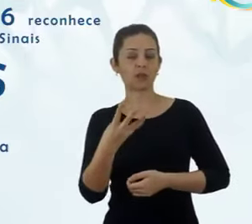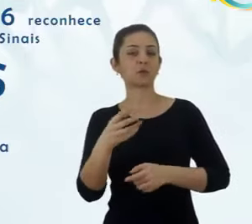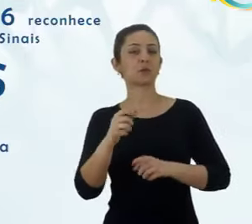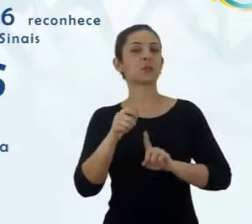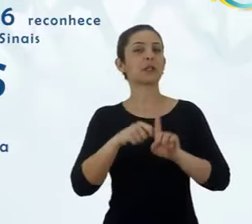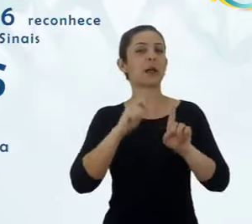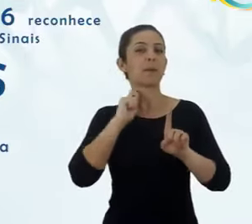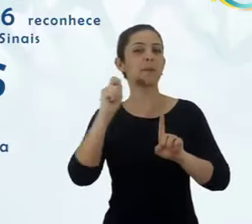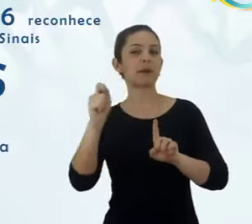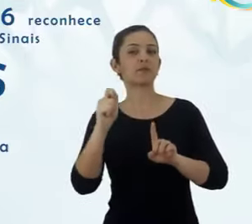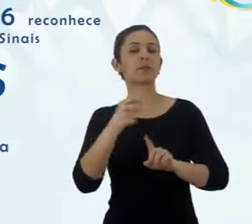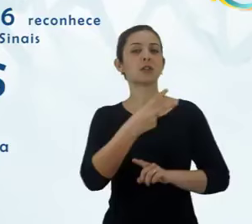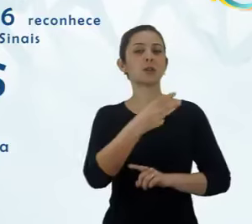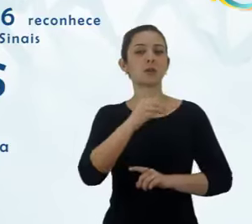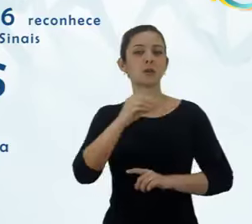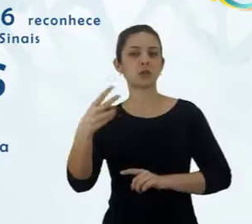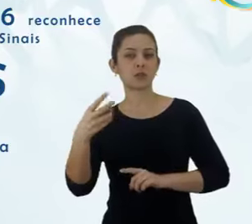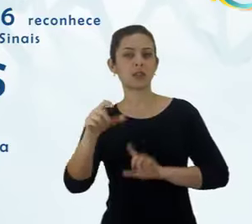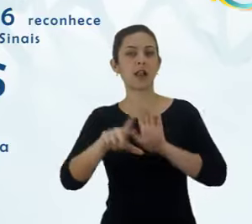abril de 2002, a Lei